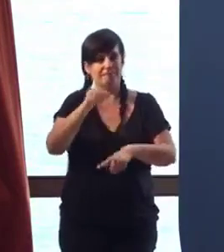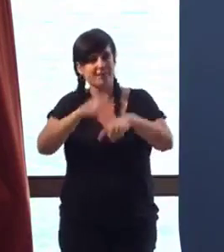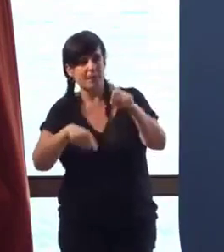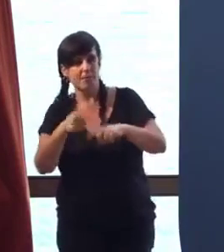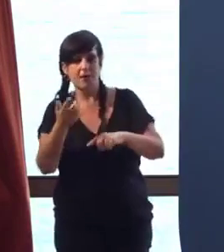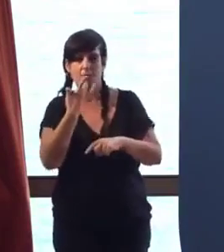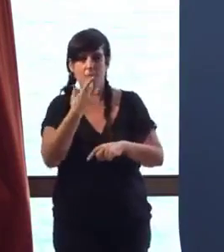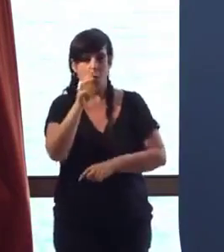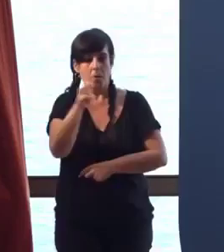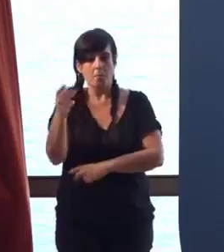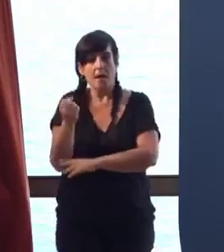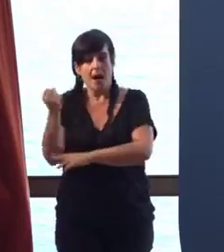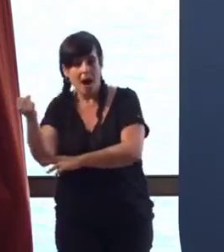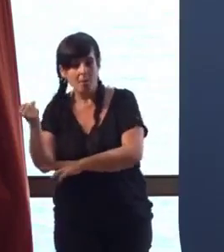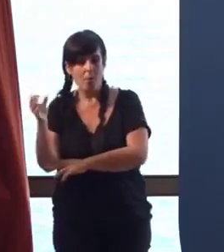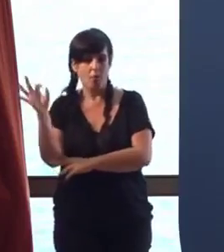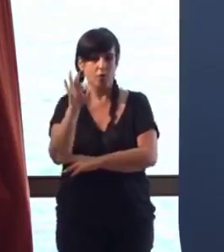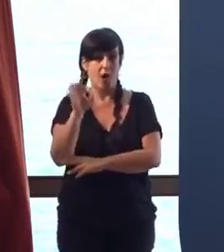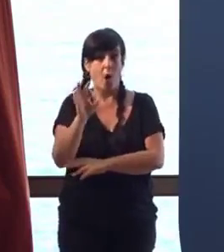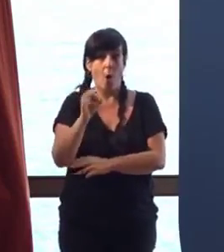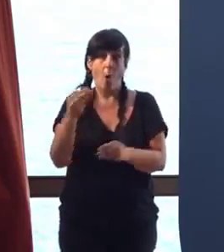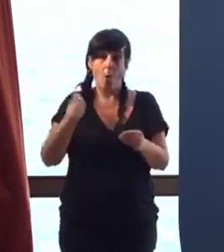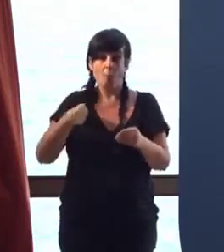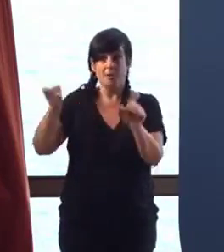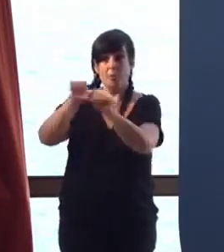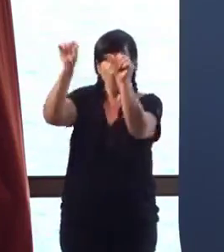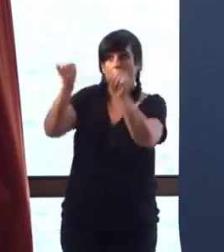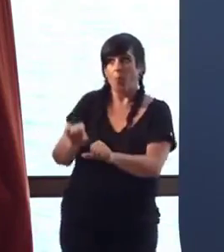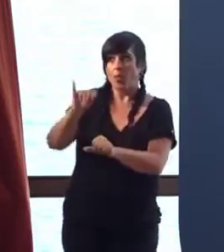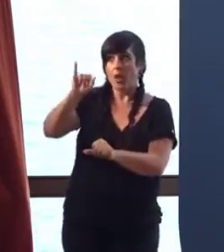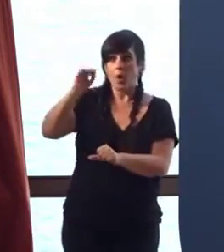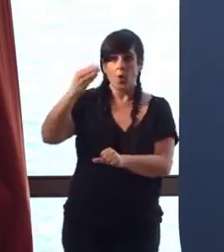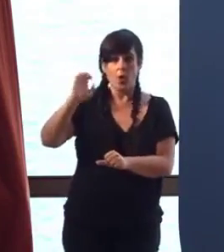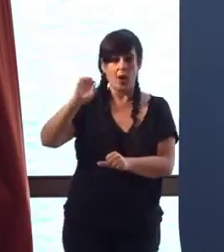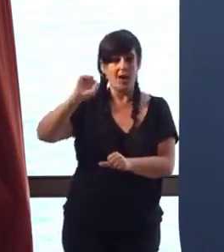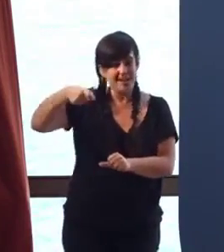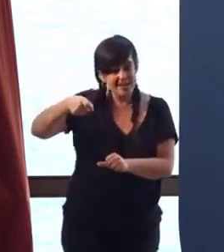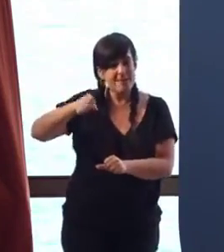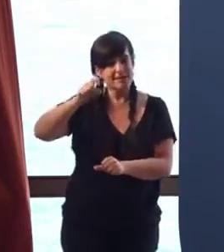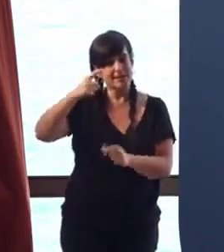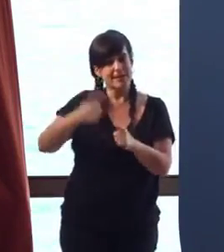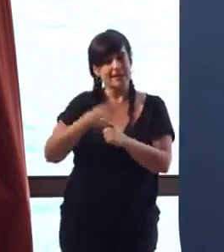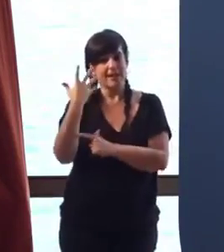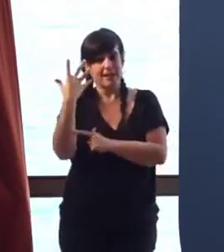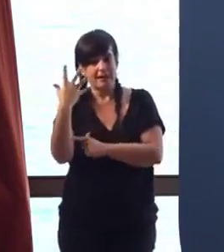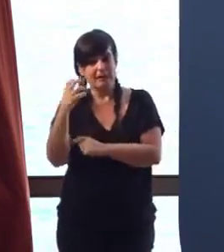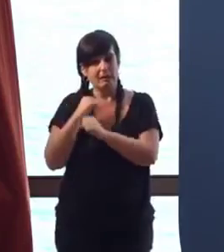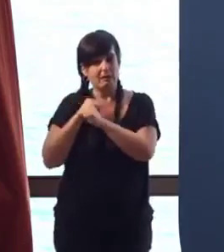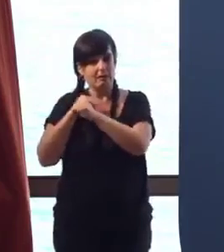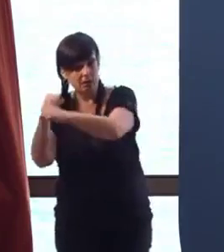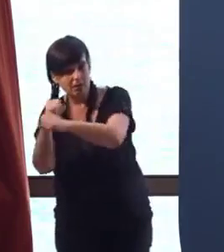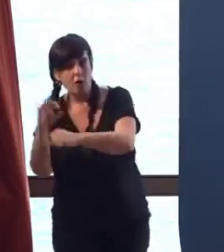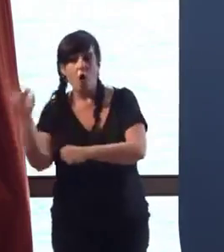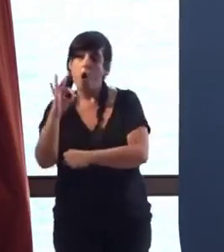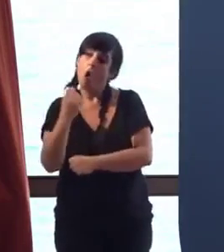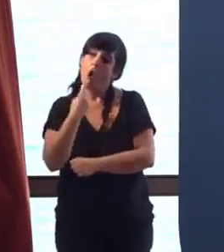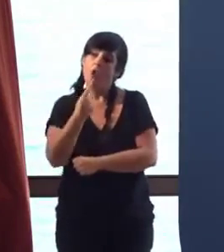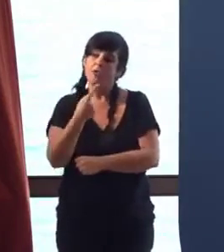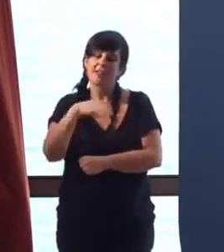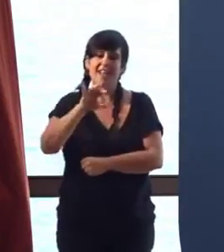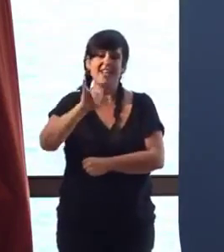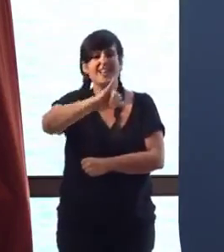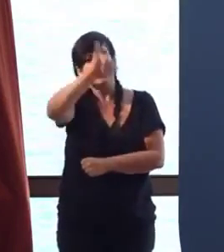aquellos que son la referencia política del IBEX 35, con aquellos que han dicho bien claro, señor Sánchez, vaya usted a hacer una ronda de contactos con sus